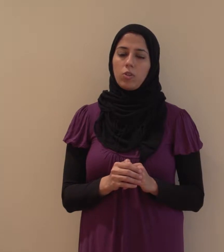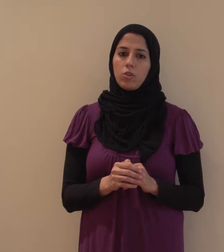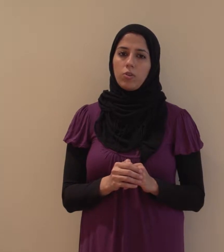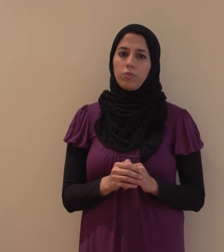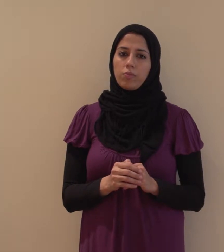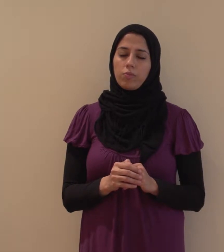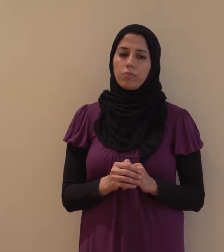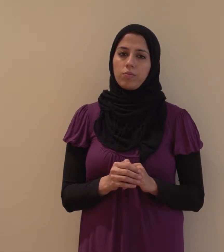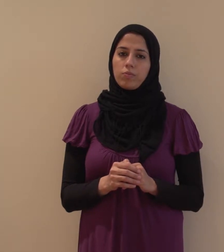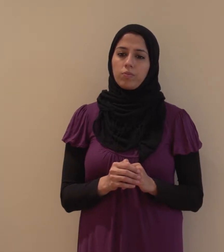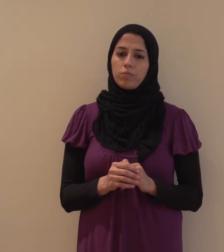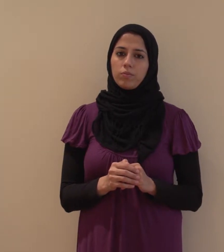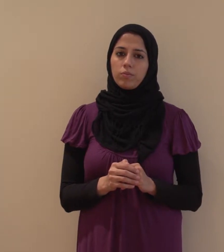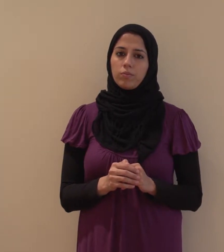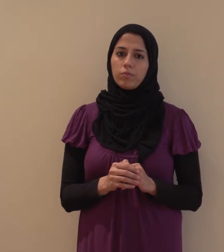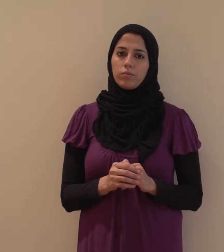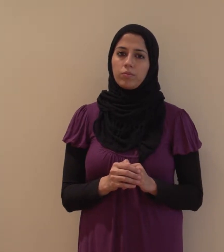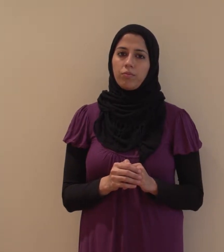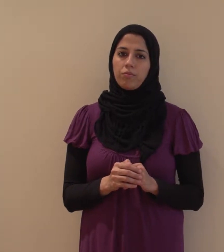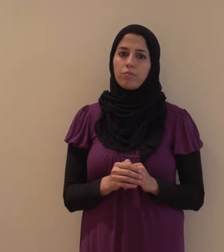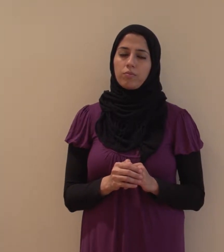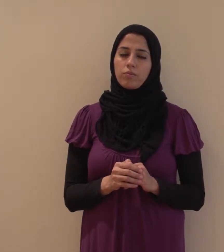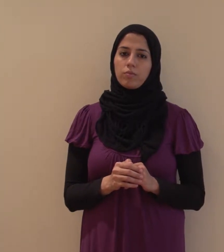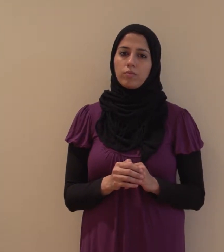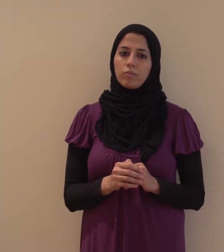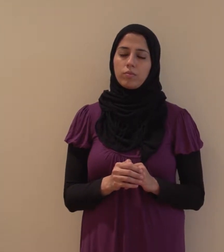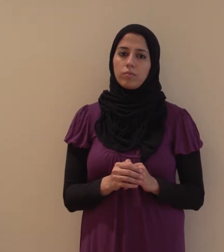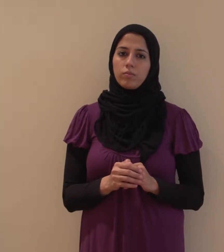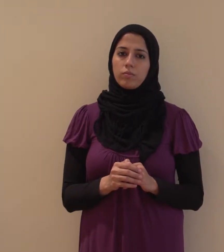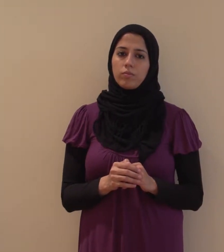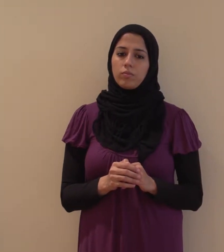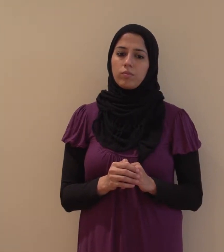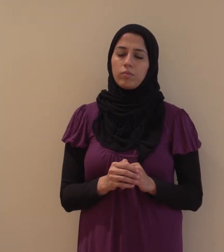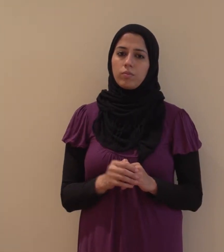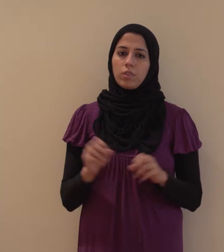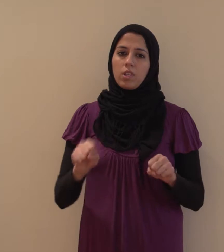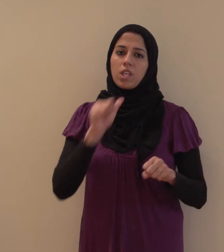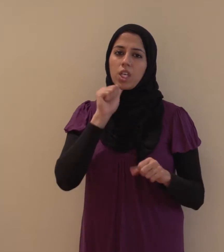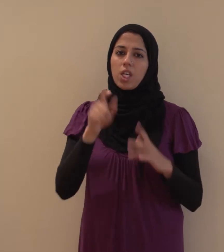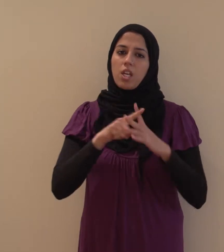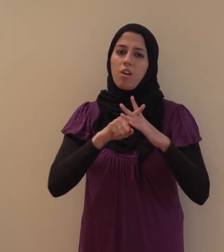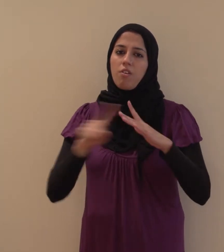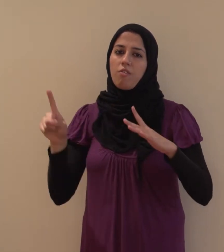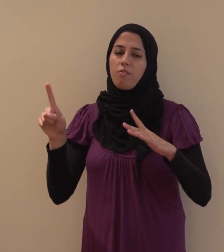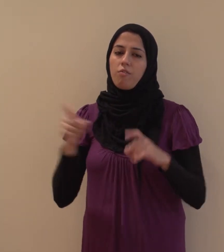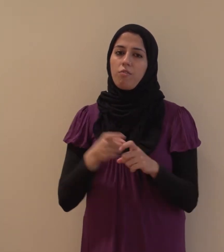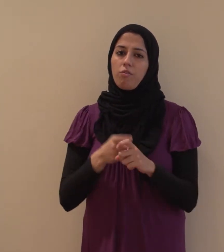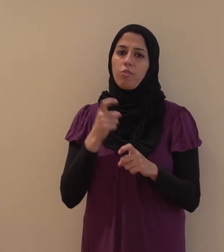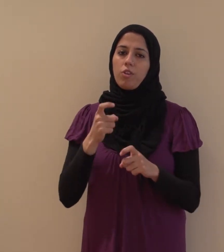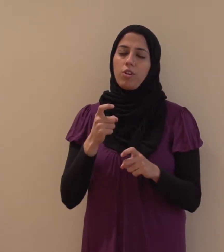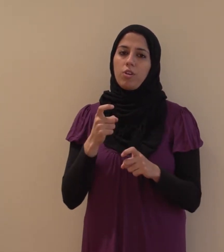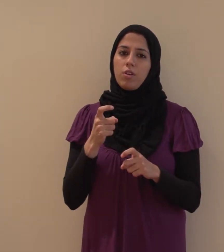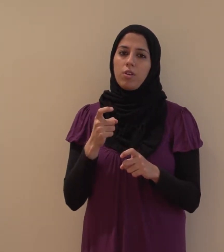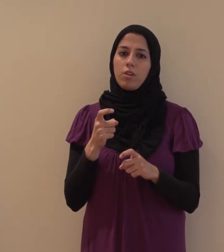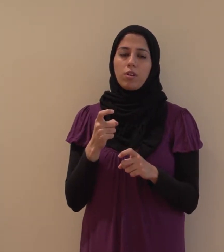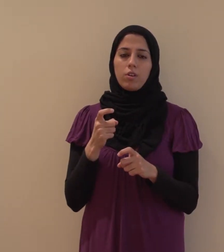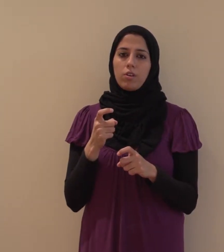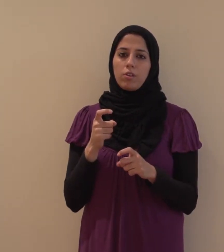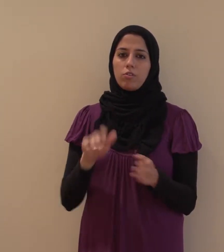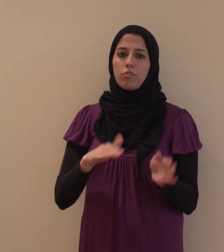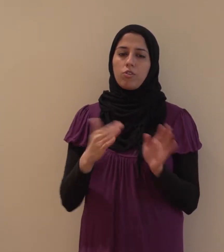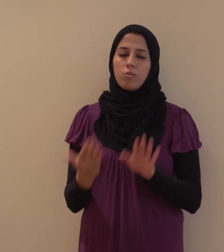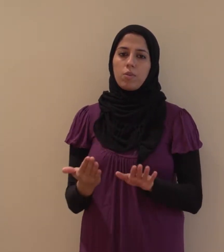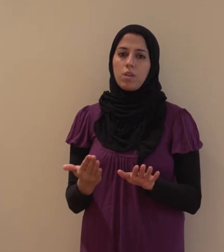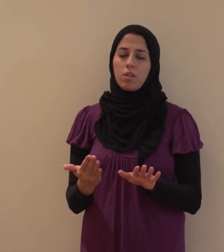ثُمَّ تُرَدُّونَ, then you will be sent back, إِلَىٰ عَالِمِ الْغَيْبِ, to the all-knower of the ghaib, of the unseen, was shahada, and the